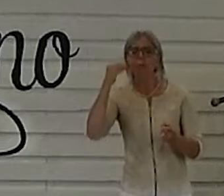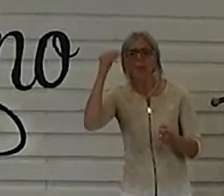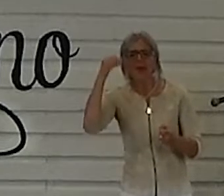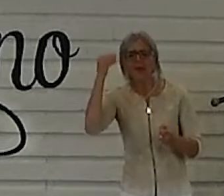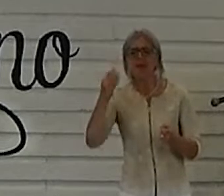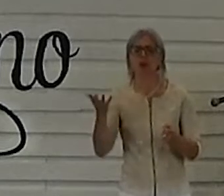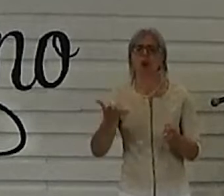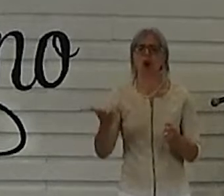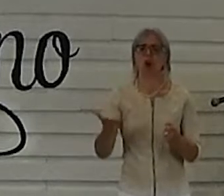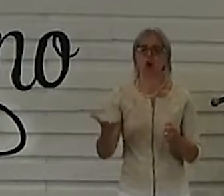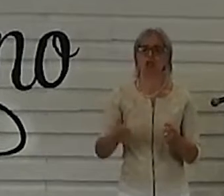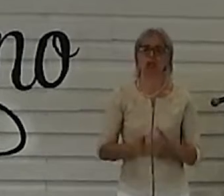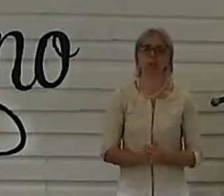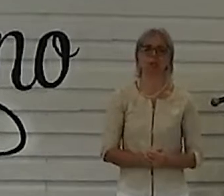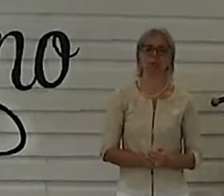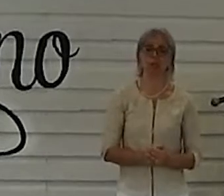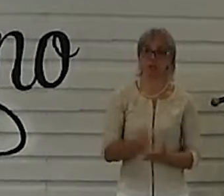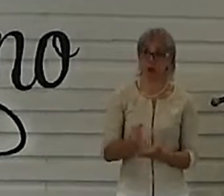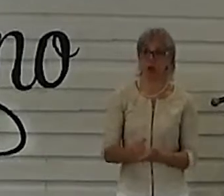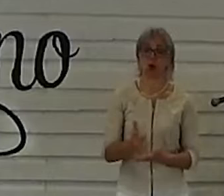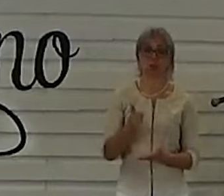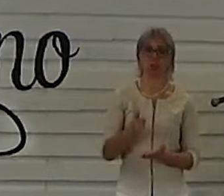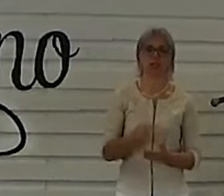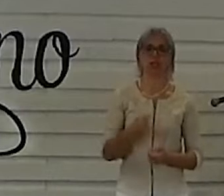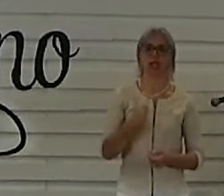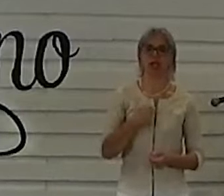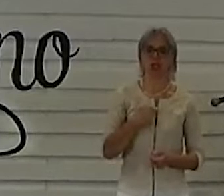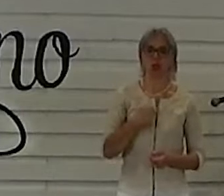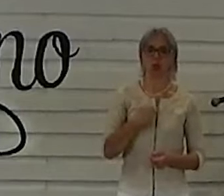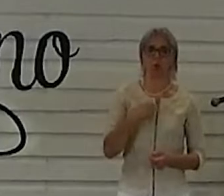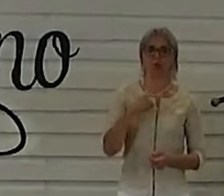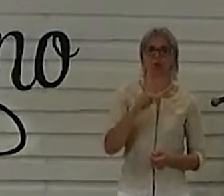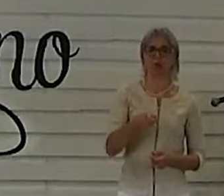È importantissimo. E io ho scritto su Google: